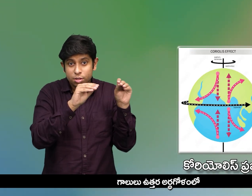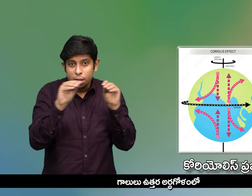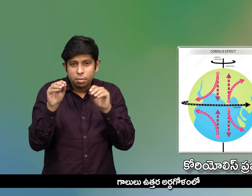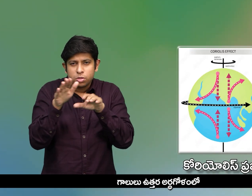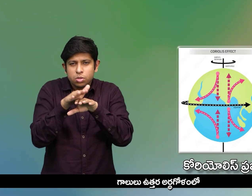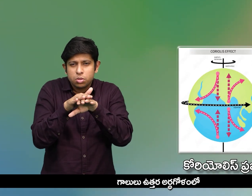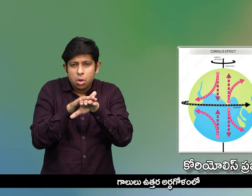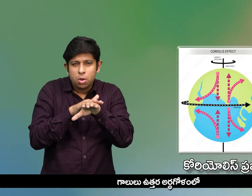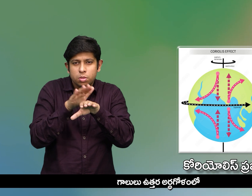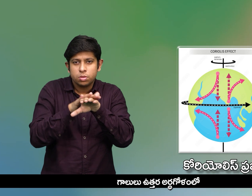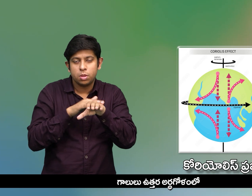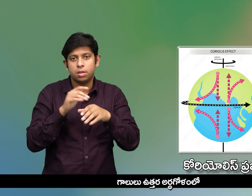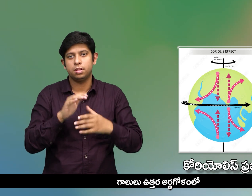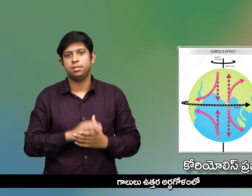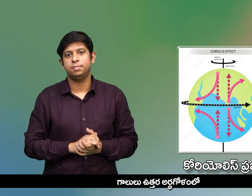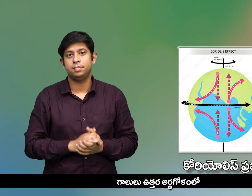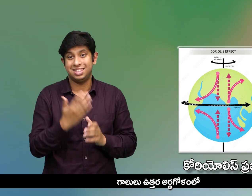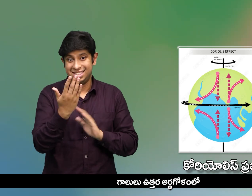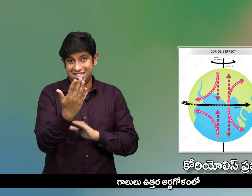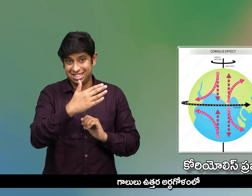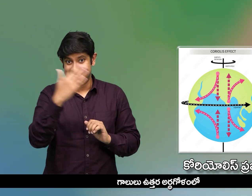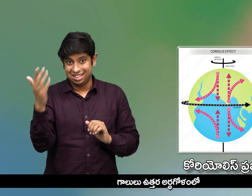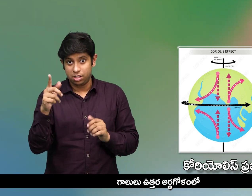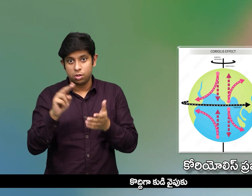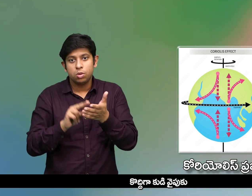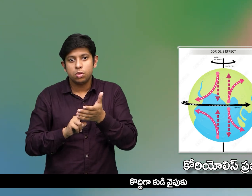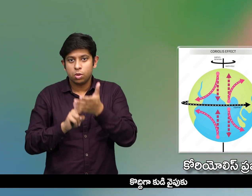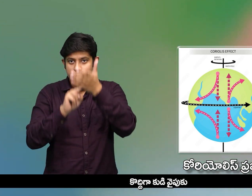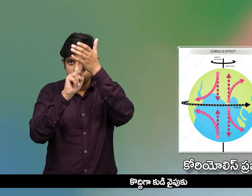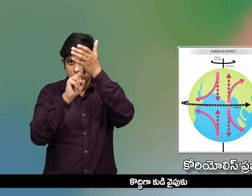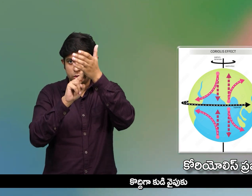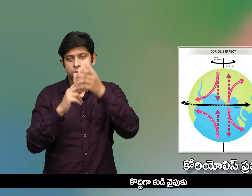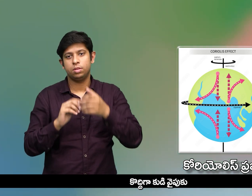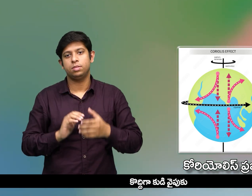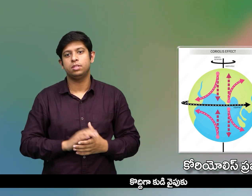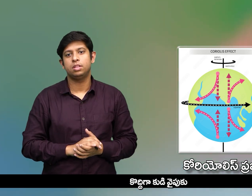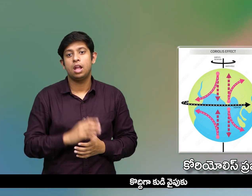గాలులు ఉత్తర అర్ధగోళంలో కొద్దిగా కుడివైపుకు